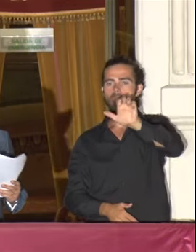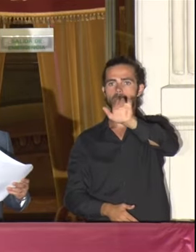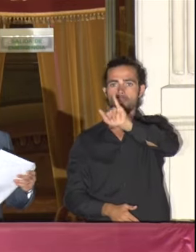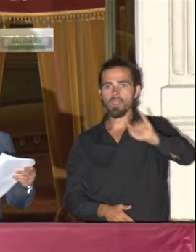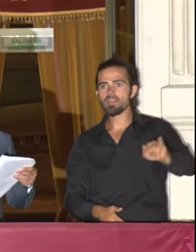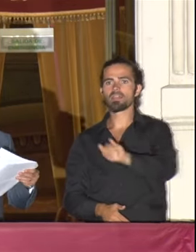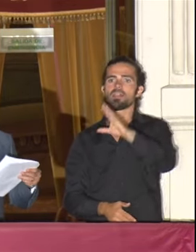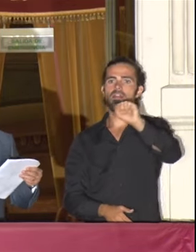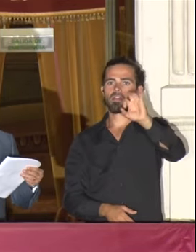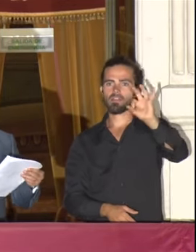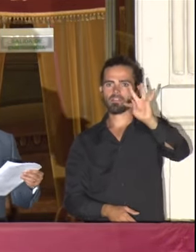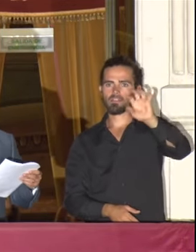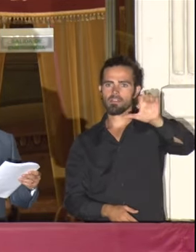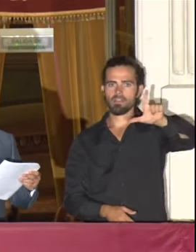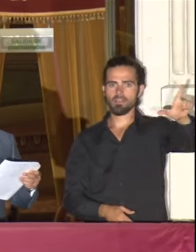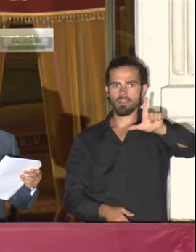Gracias.